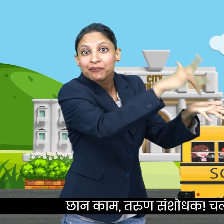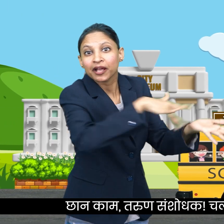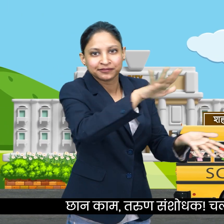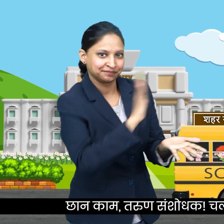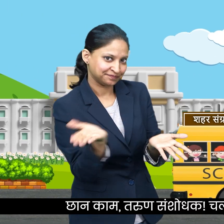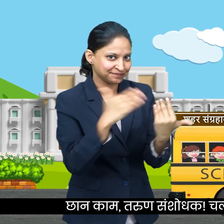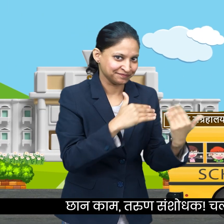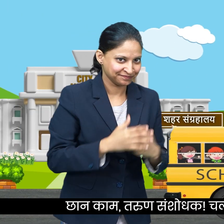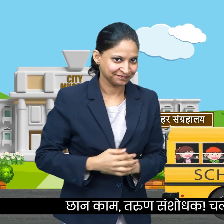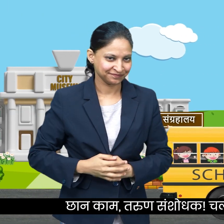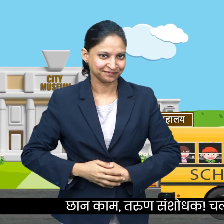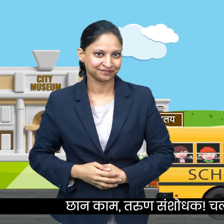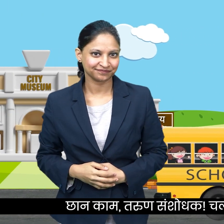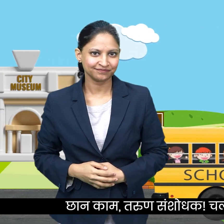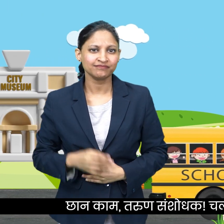मुक्कामाकडे जाऊया.